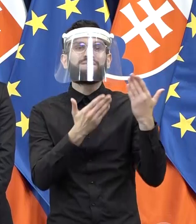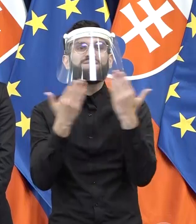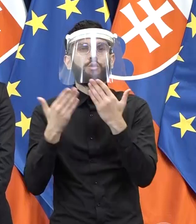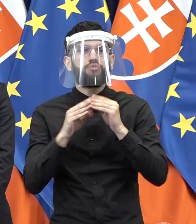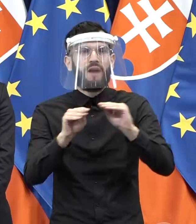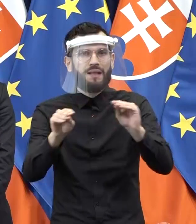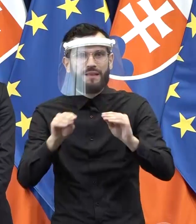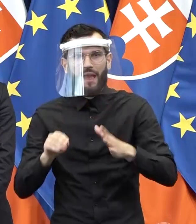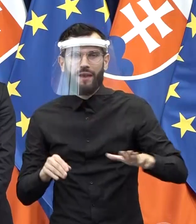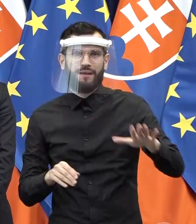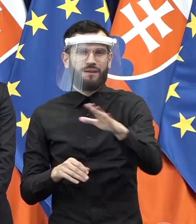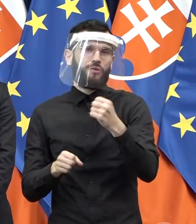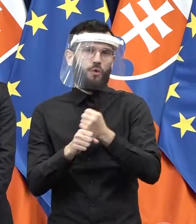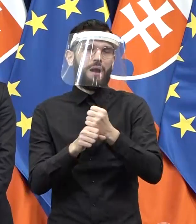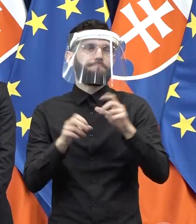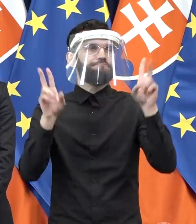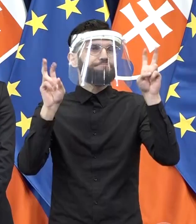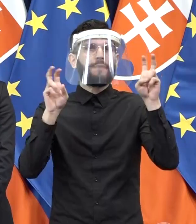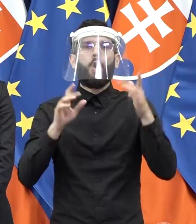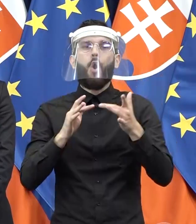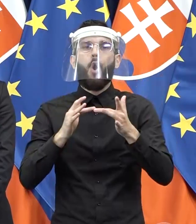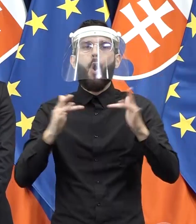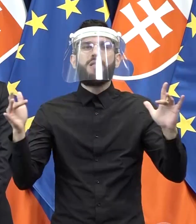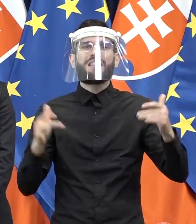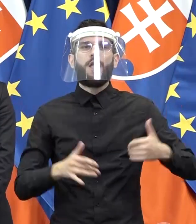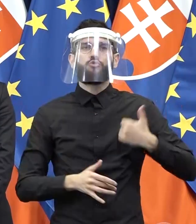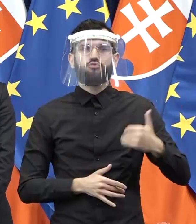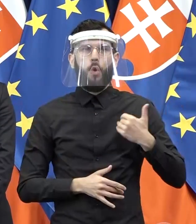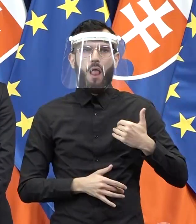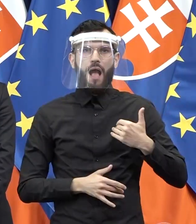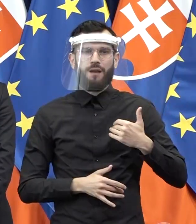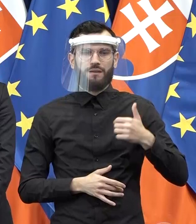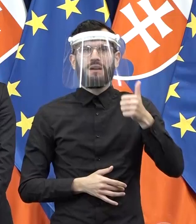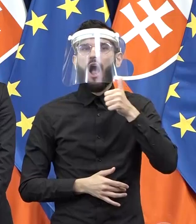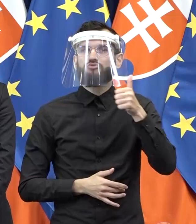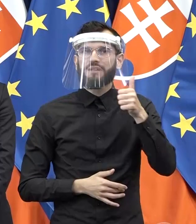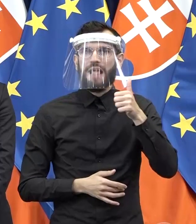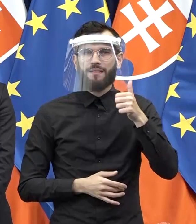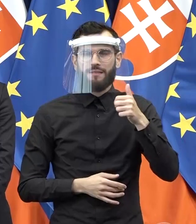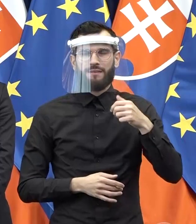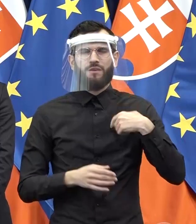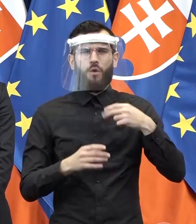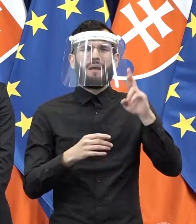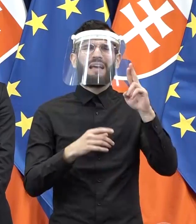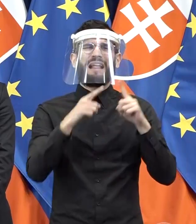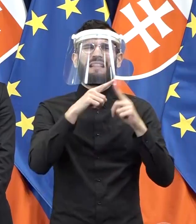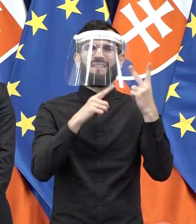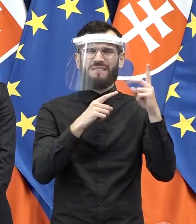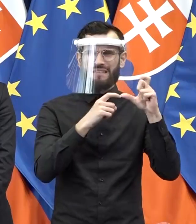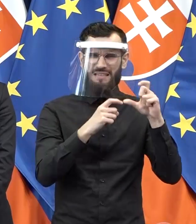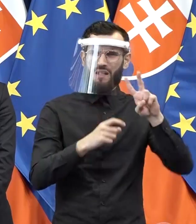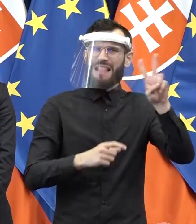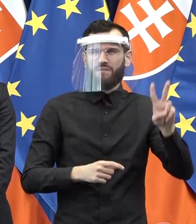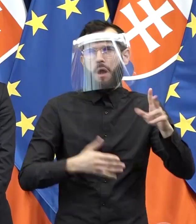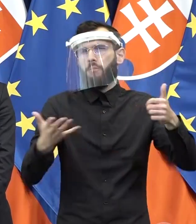sa de facto online škola v televízii každý deň na RTVS, tam na dvojke prebiehala.